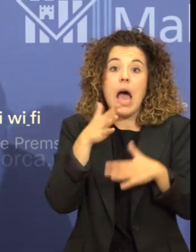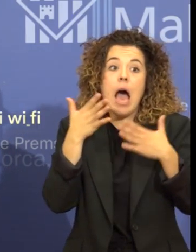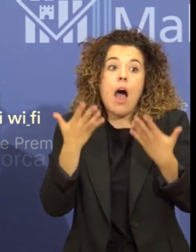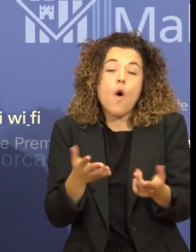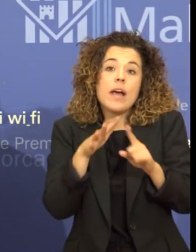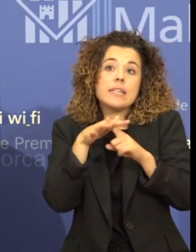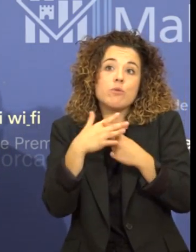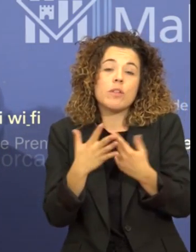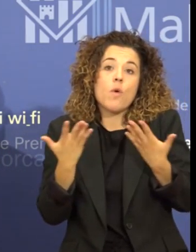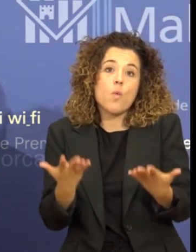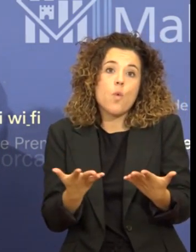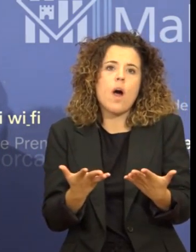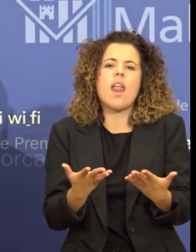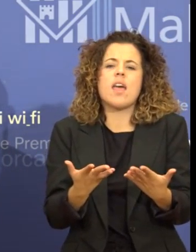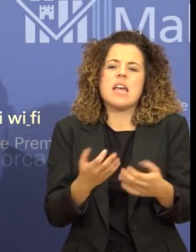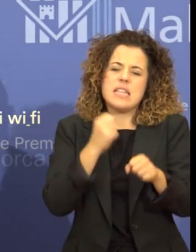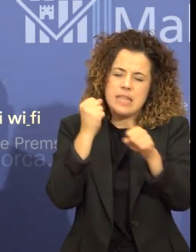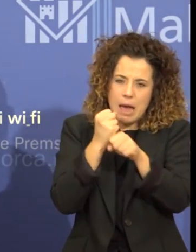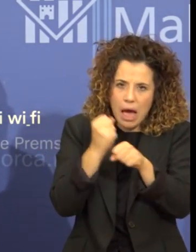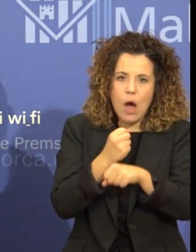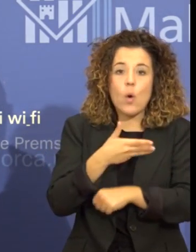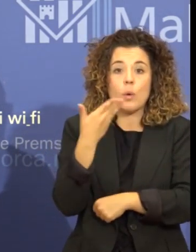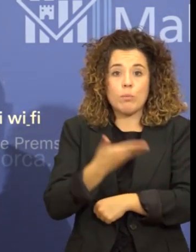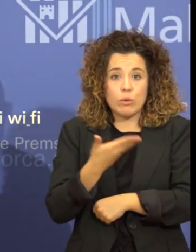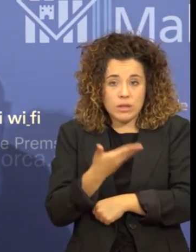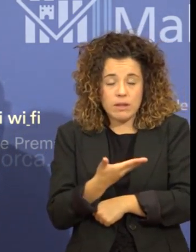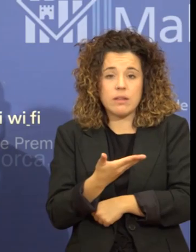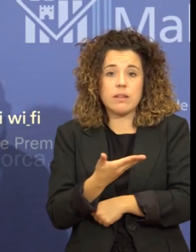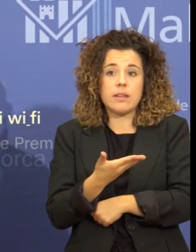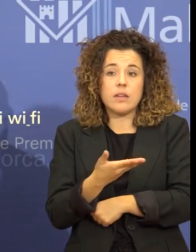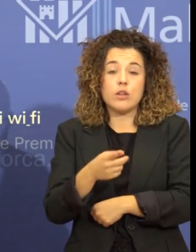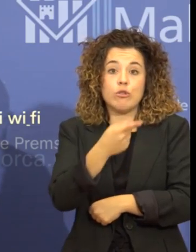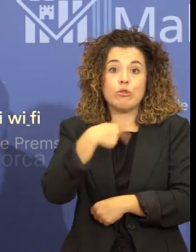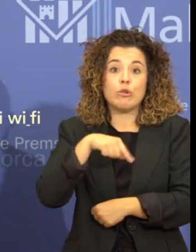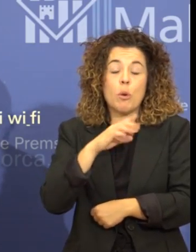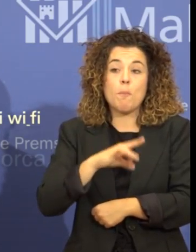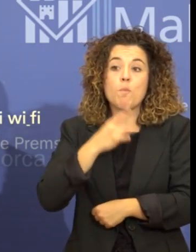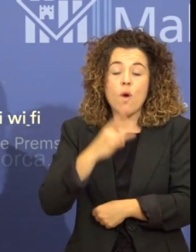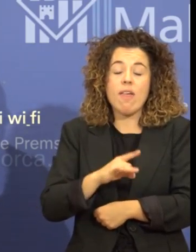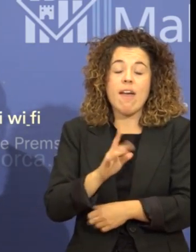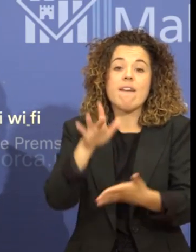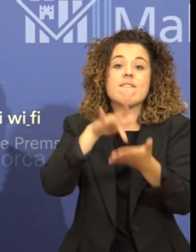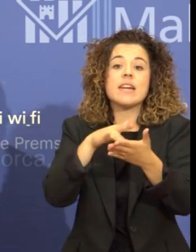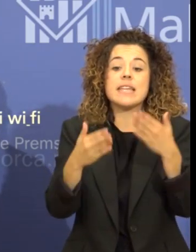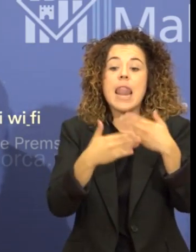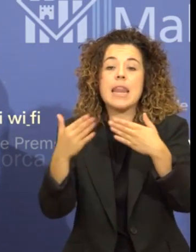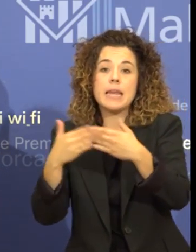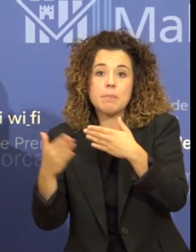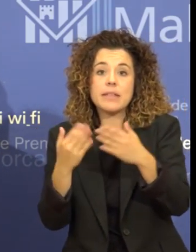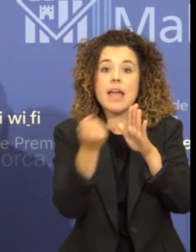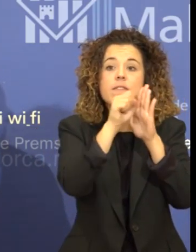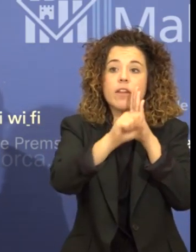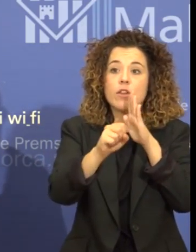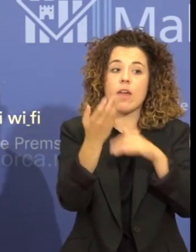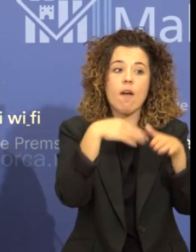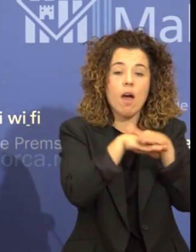després d'aquesta tasca important que s'ha realitzat ja tenim el possible termini de prescripció de totes les infraccions pendents de